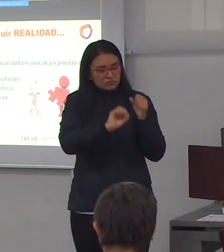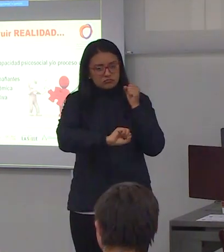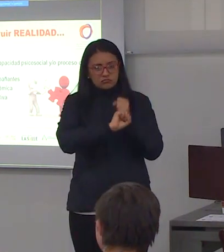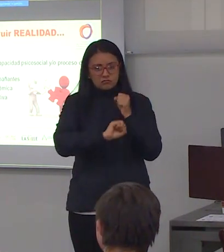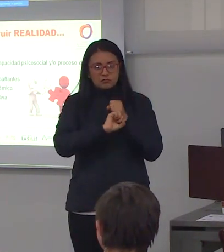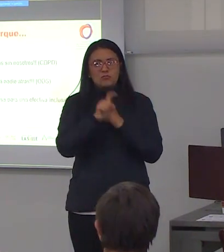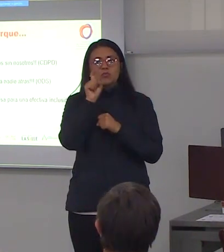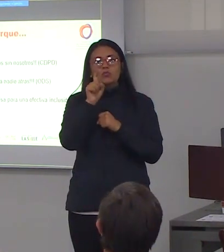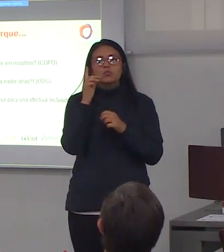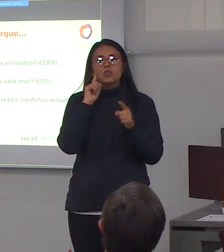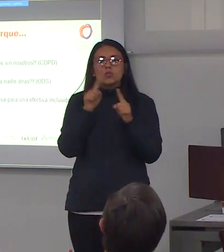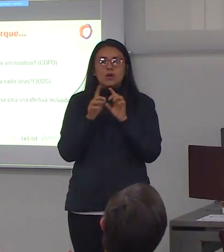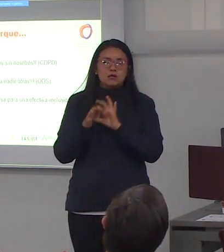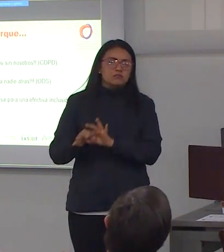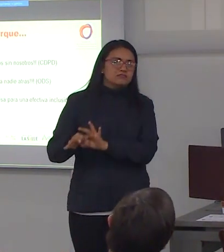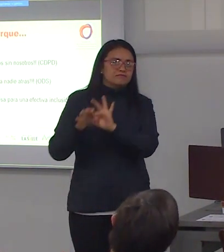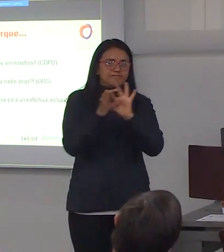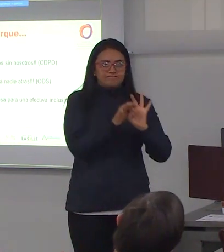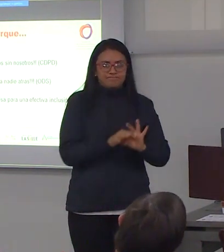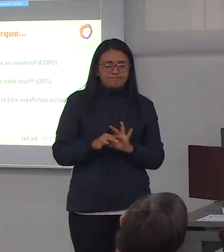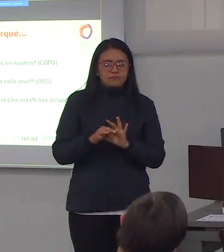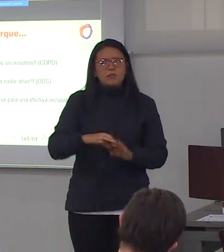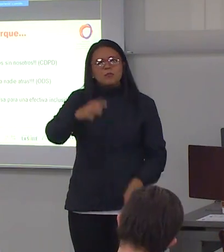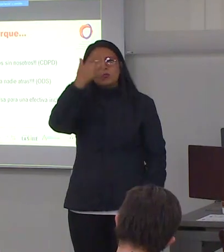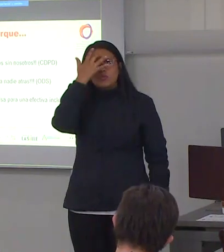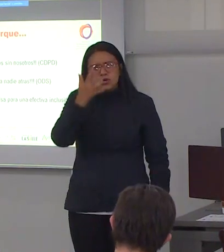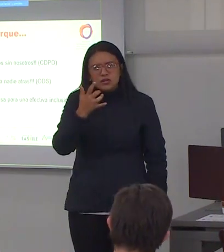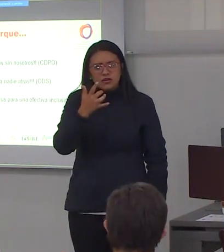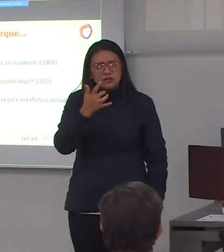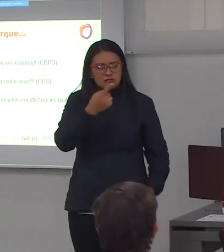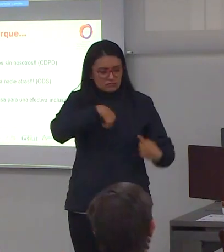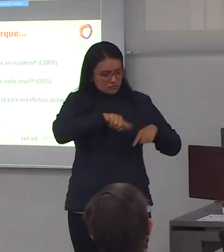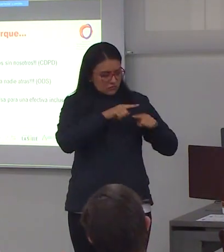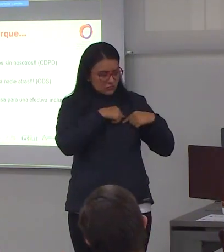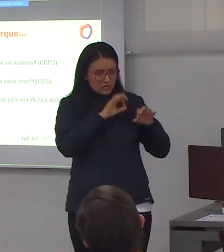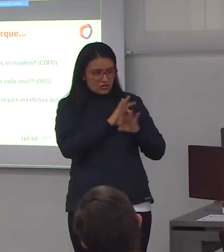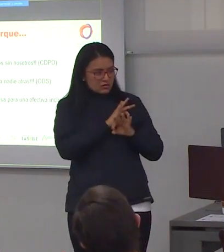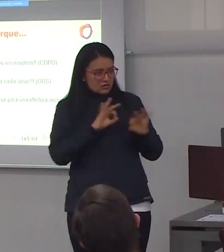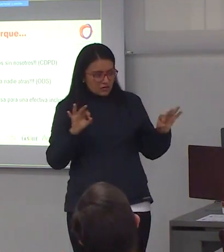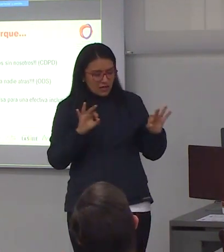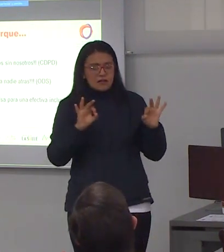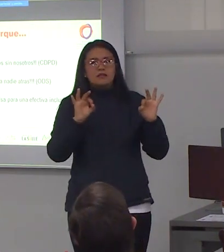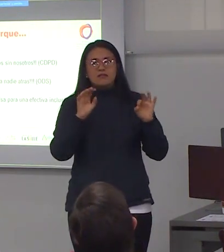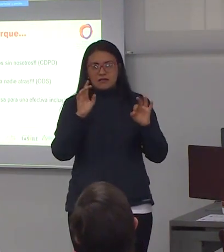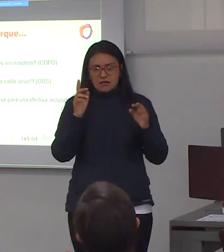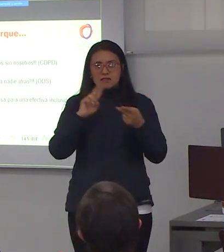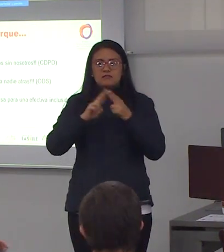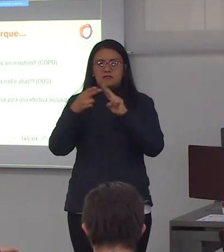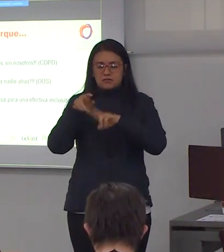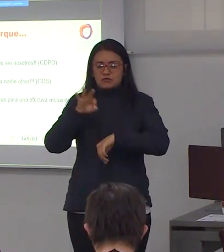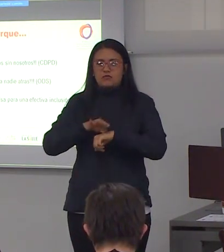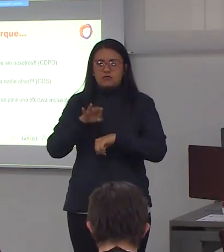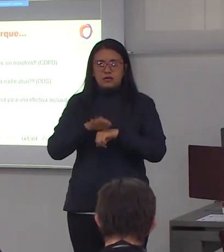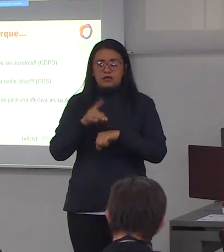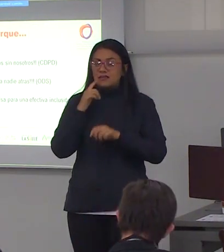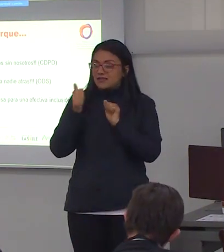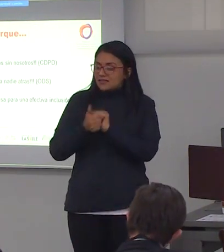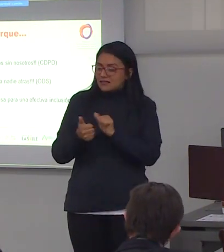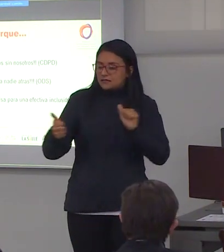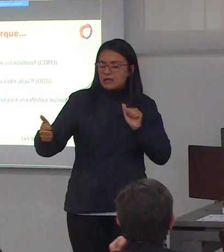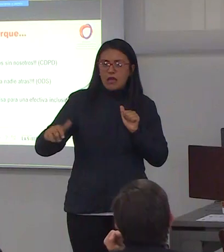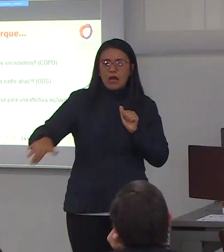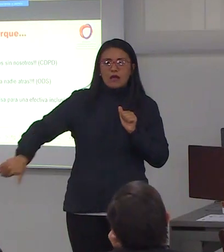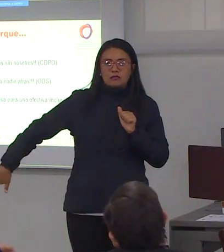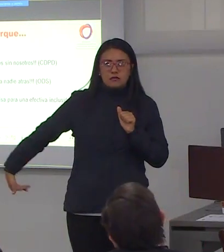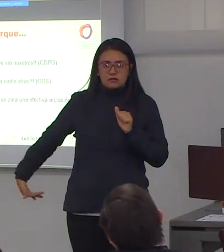es un sistema de apoyos porque nada sobre nosotros que eso es el lema de la convención y sin dejar a nadie